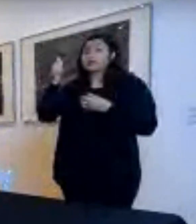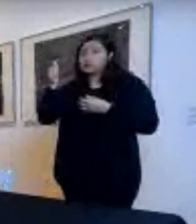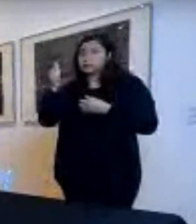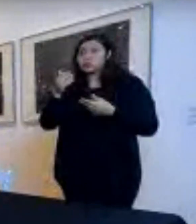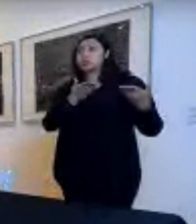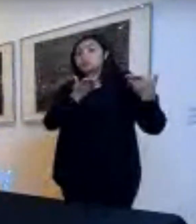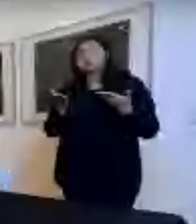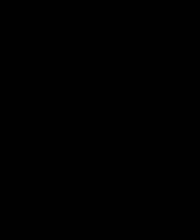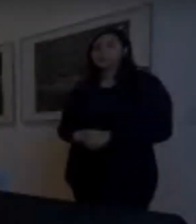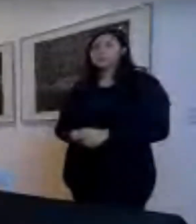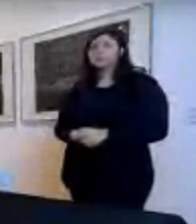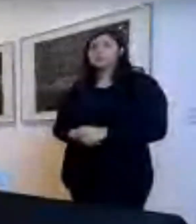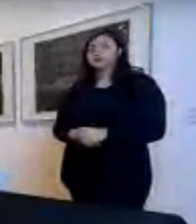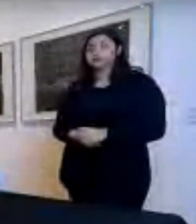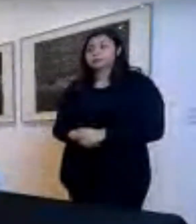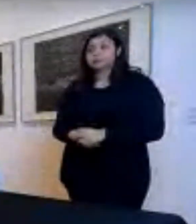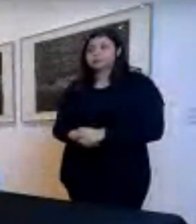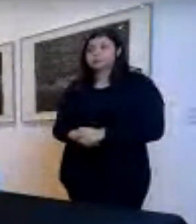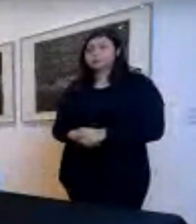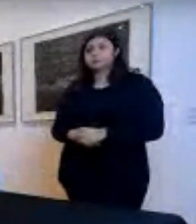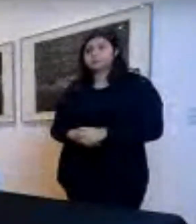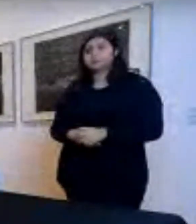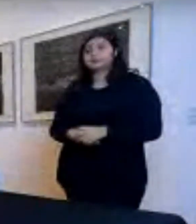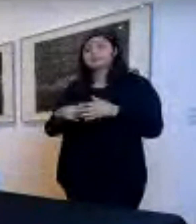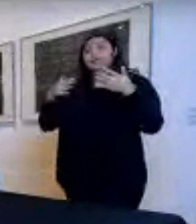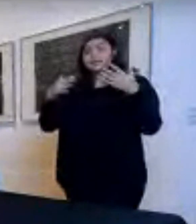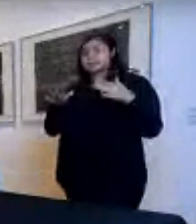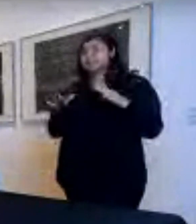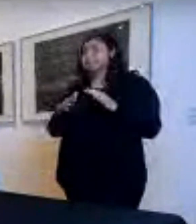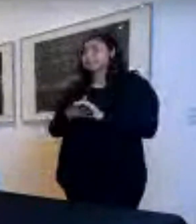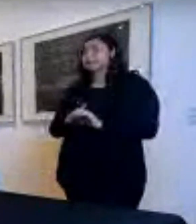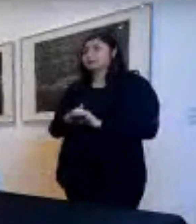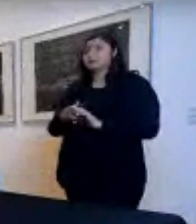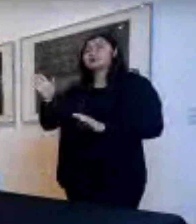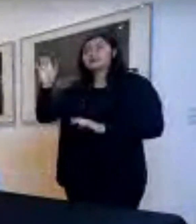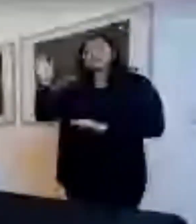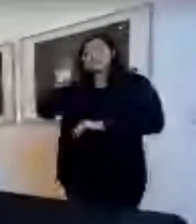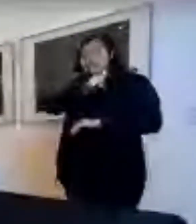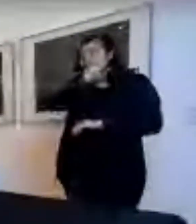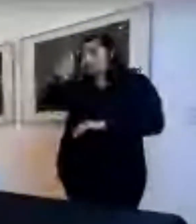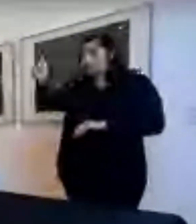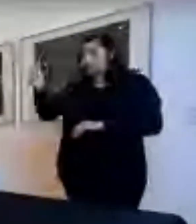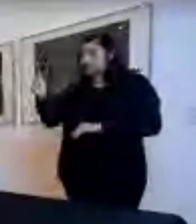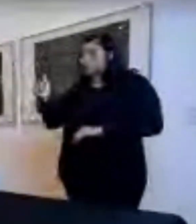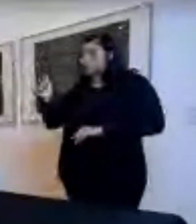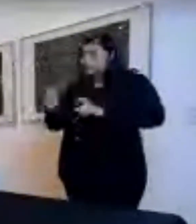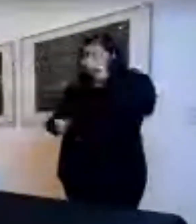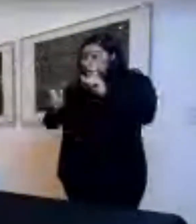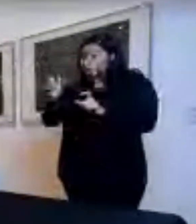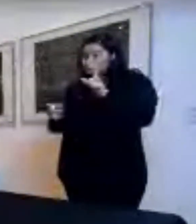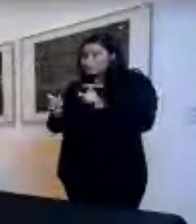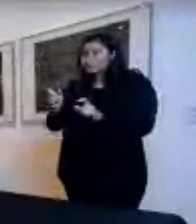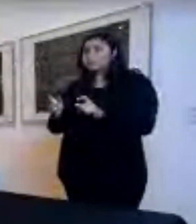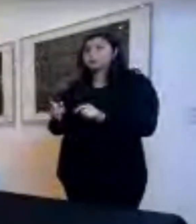para que presente la... Bueno, hola a todas y todos, todes. Bueno, me tocó